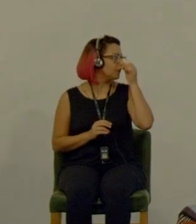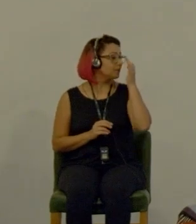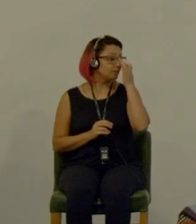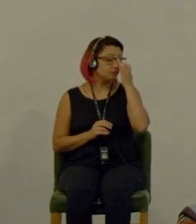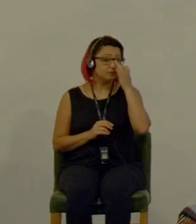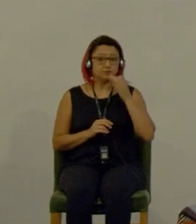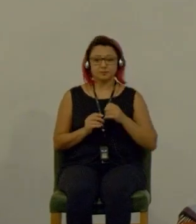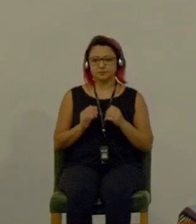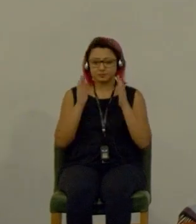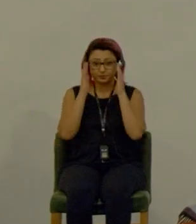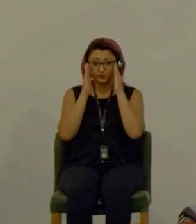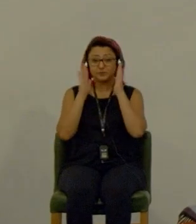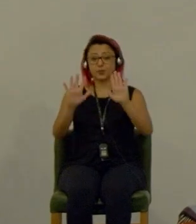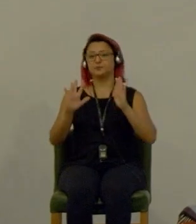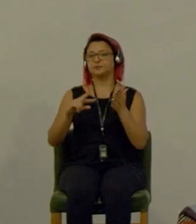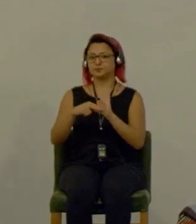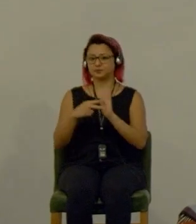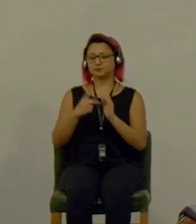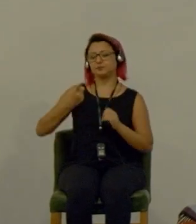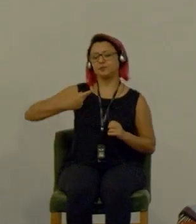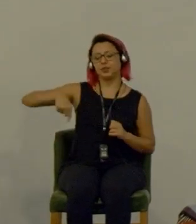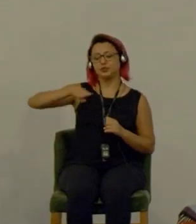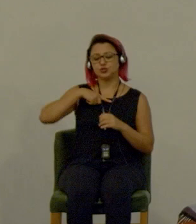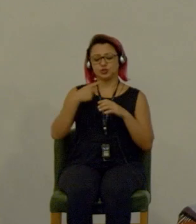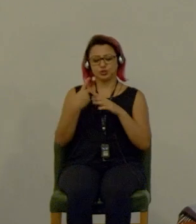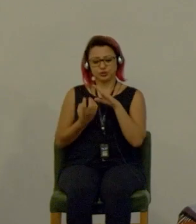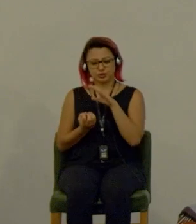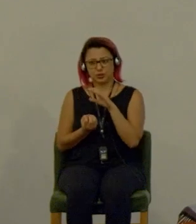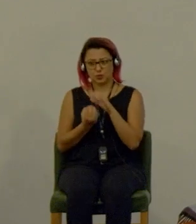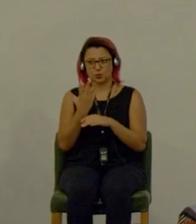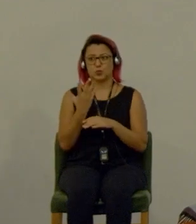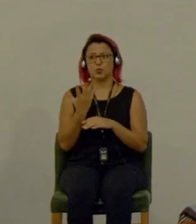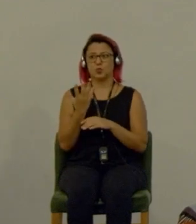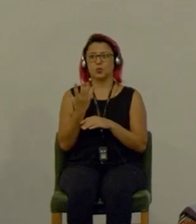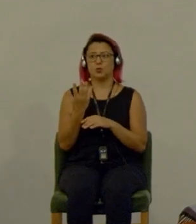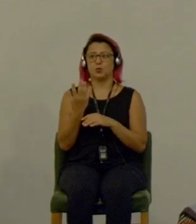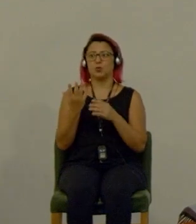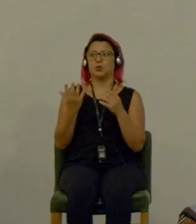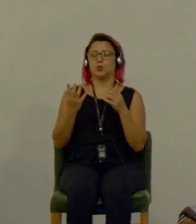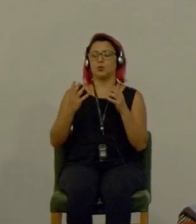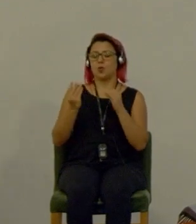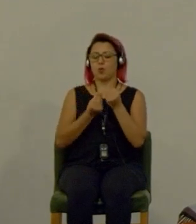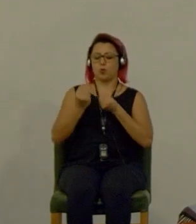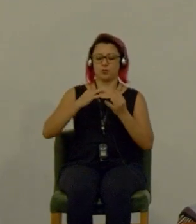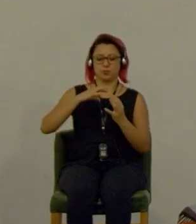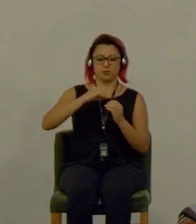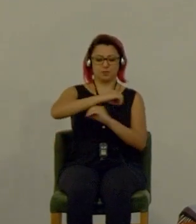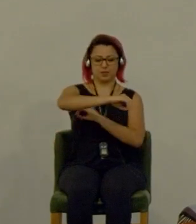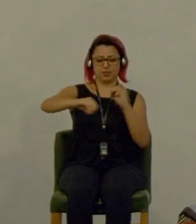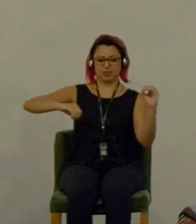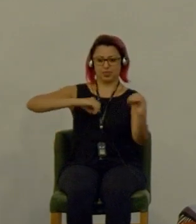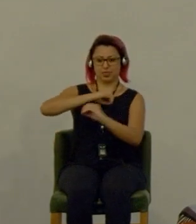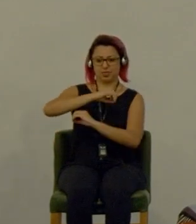qu'on recrée des espèces de planètes, mais de globes, mais en fait, c'est pas du tout la Terre, ça. C'est un